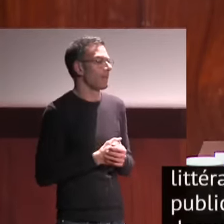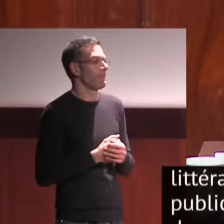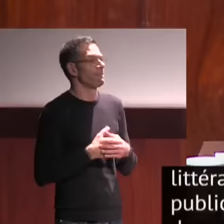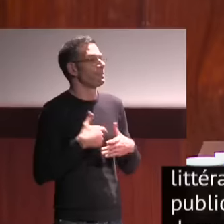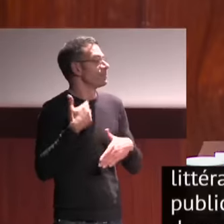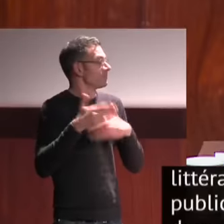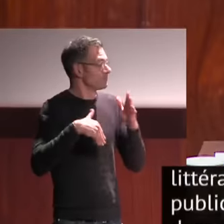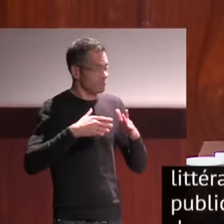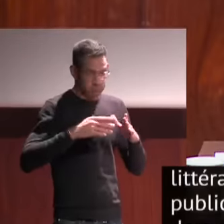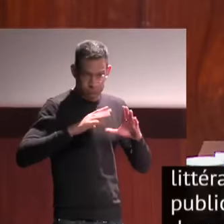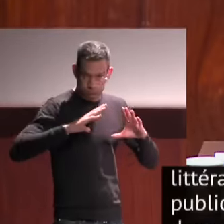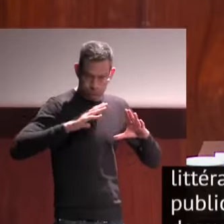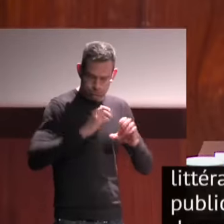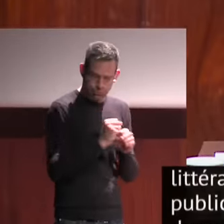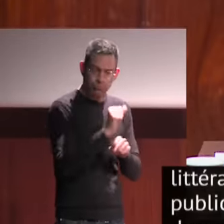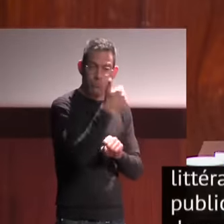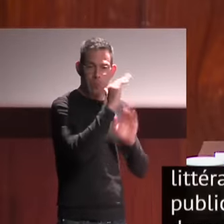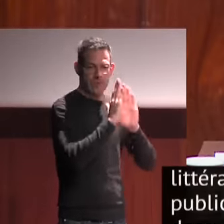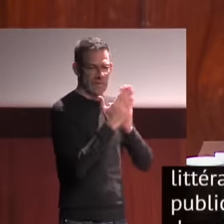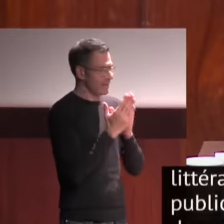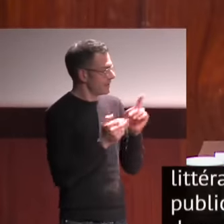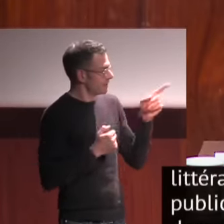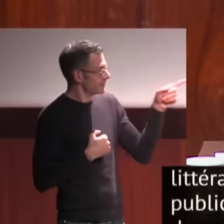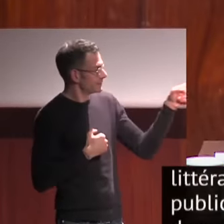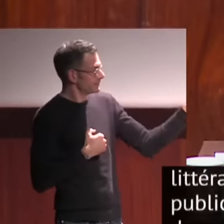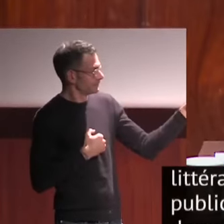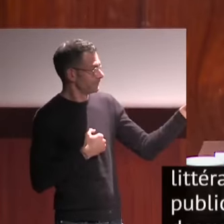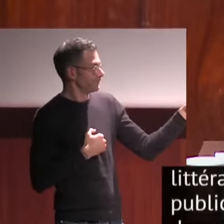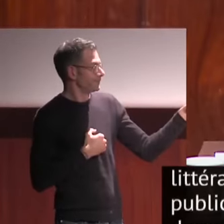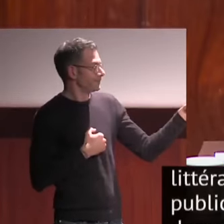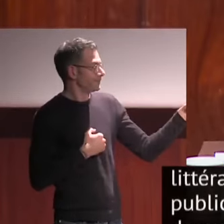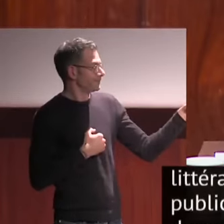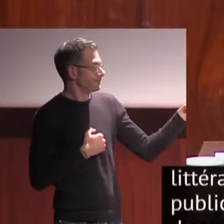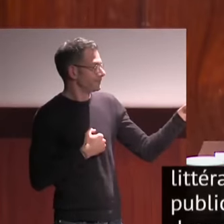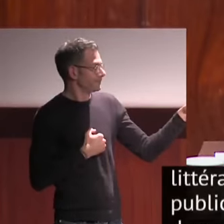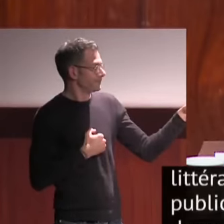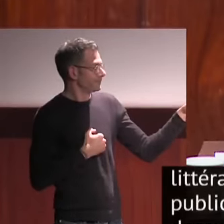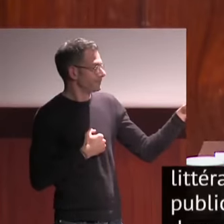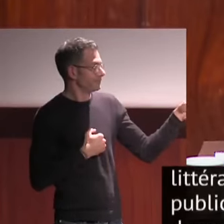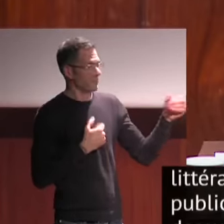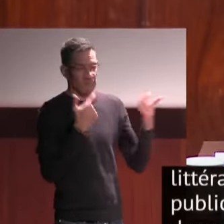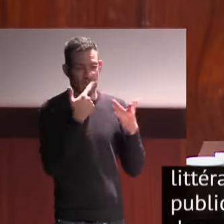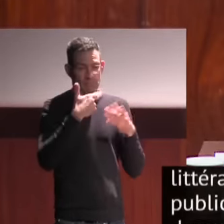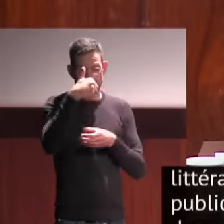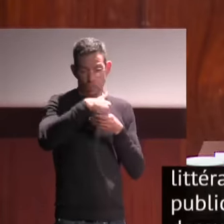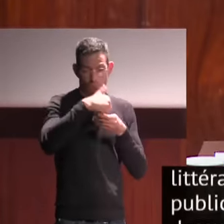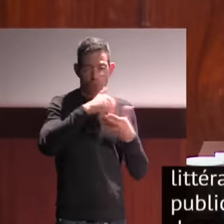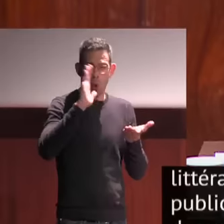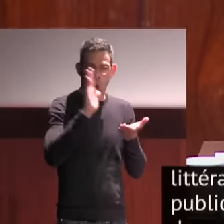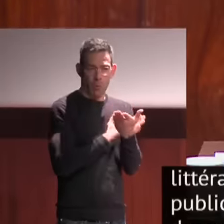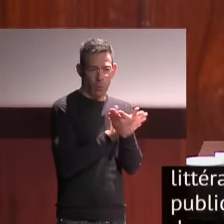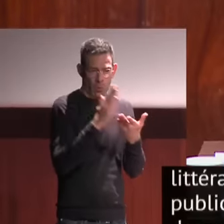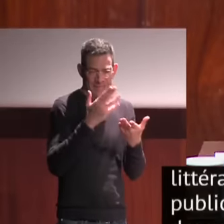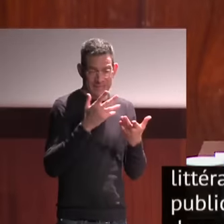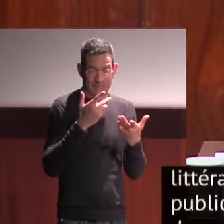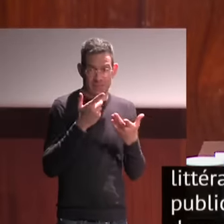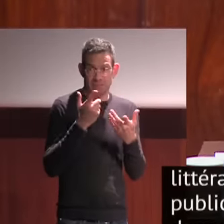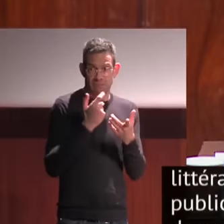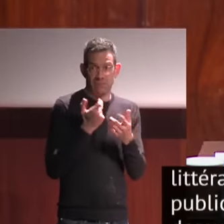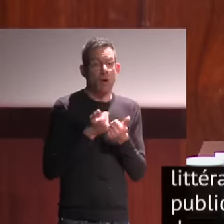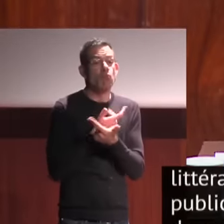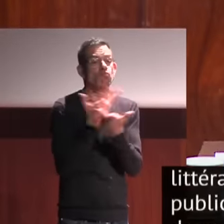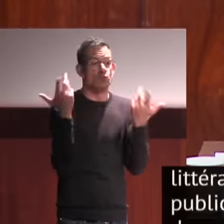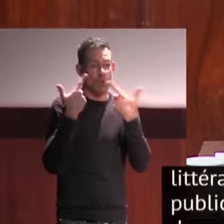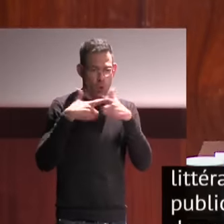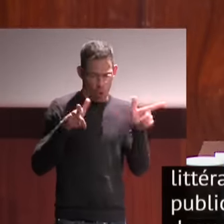entre autres, un premier livre, Les Mains Fertiles, qui est une anthologie de poésie plurilingue, c'est-à-dire qu'il y a les versions pour